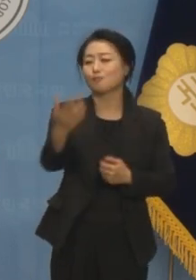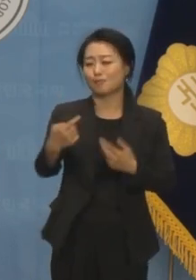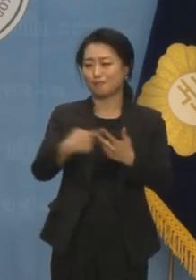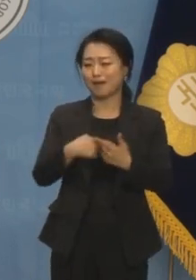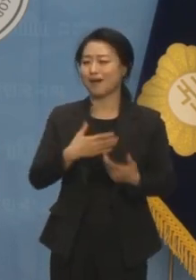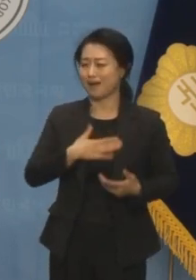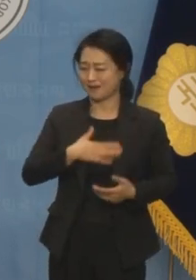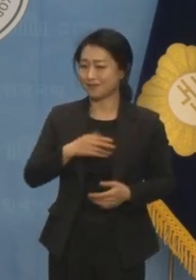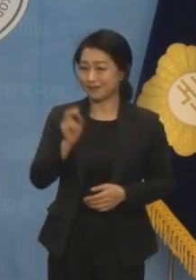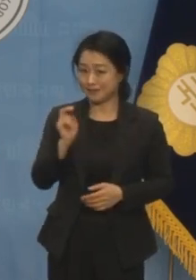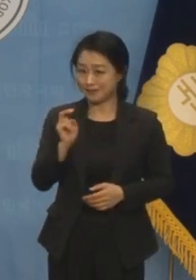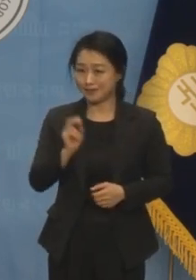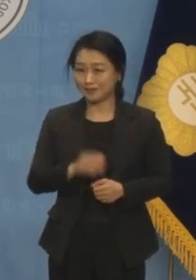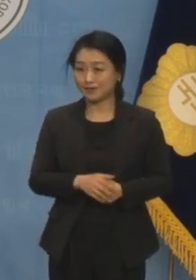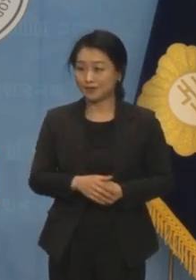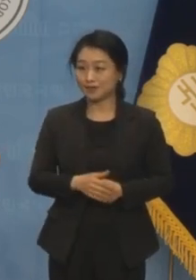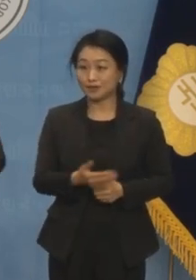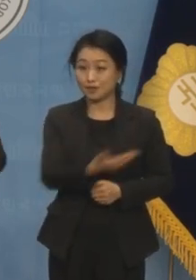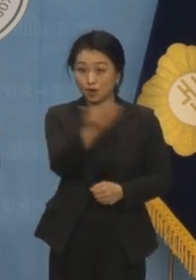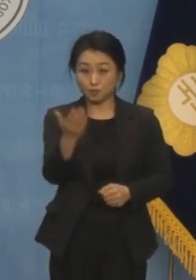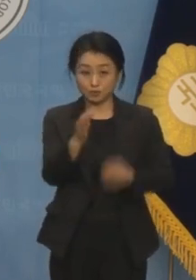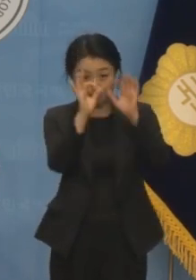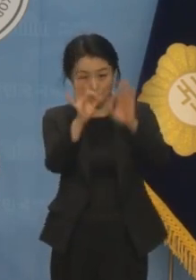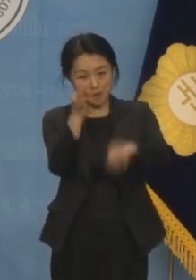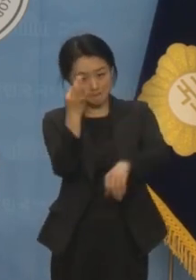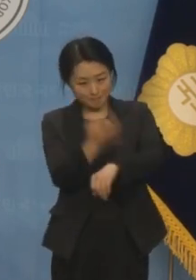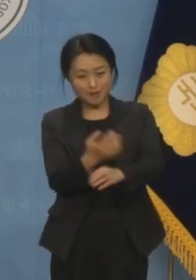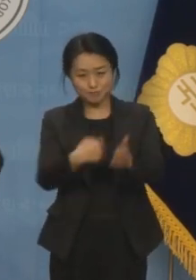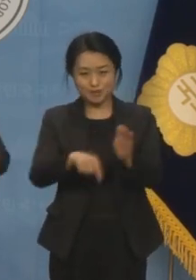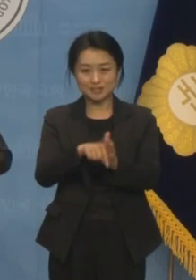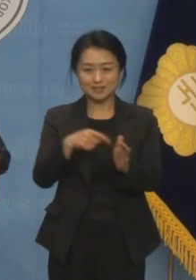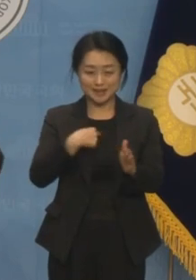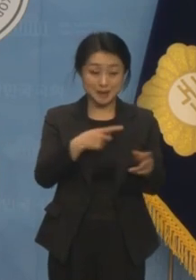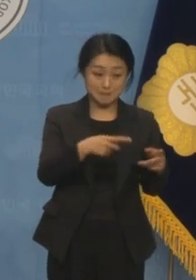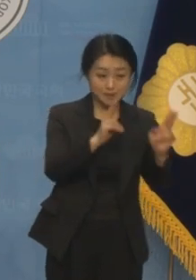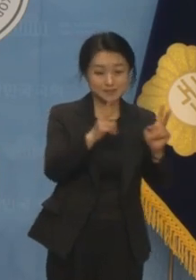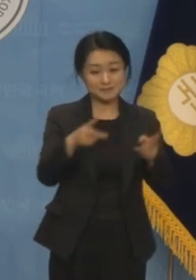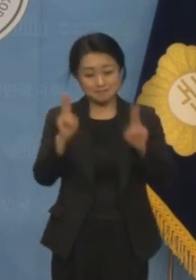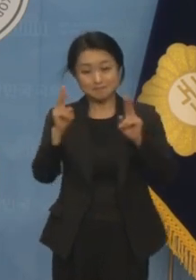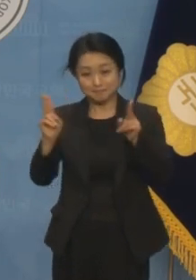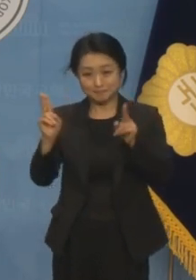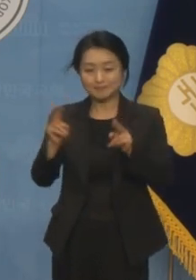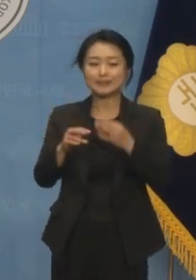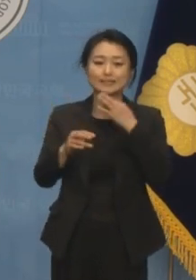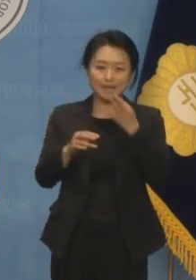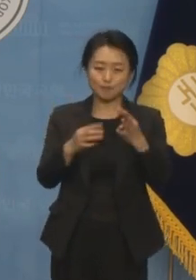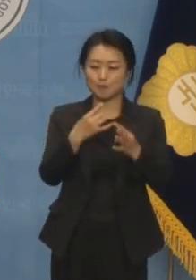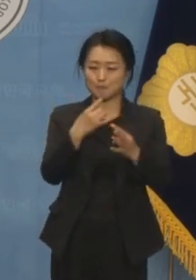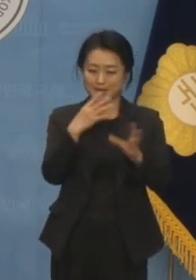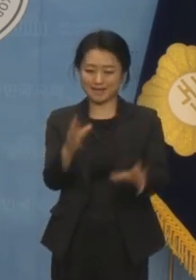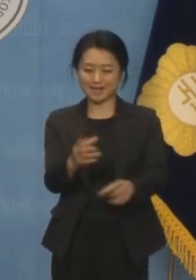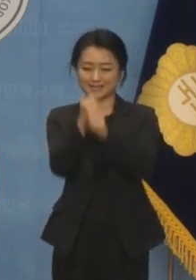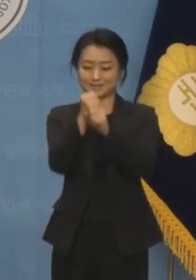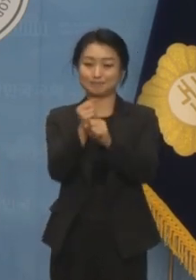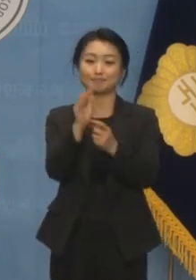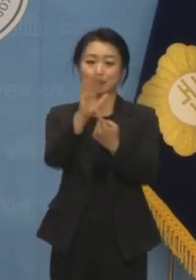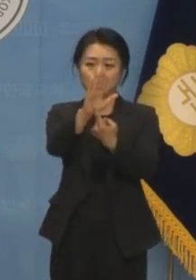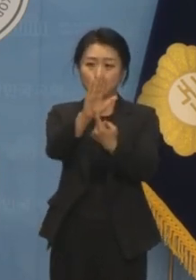언론인 여러분들께서 보기 좋게 하기 위해서 관련 내용들을 핵심 내용들을 정리한